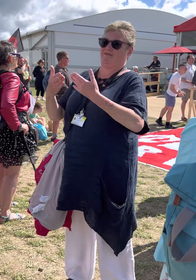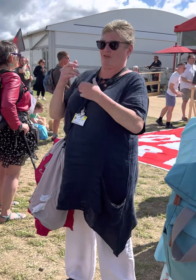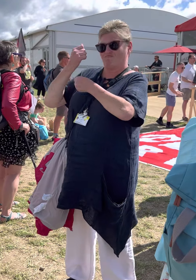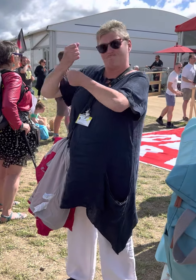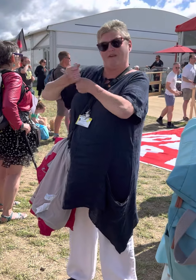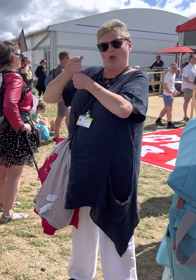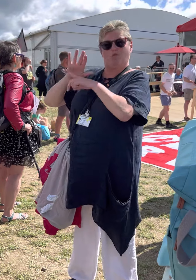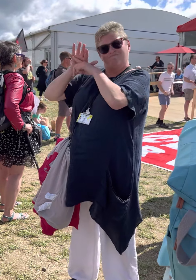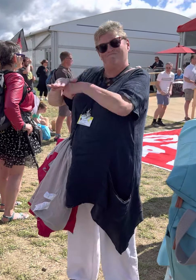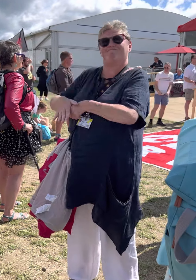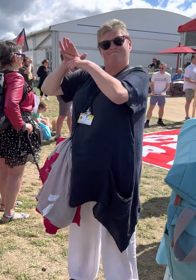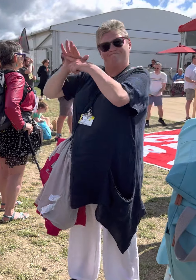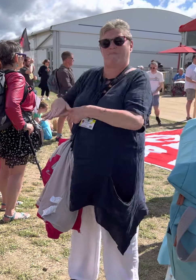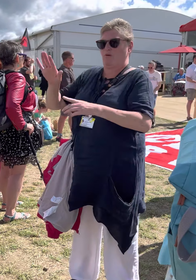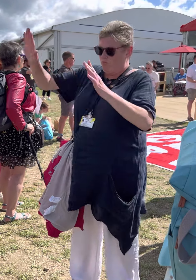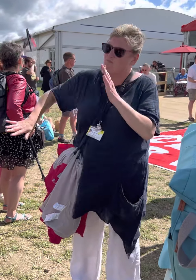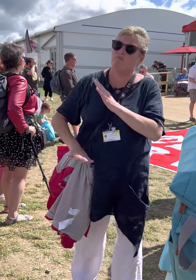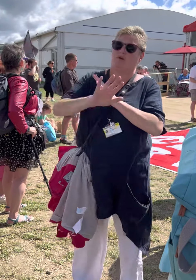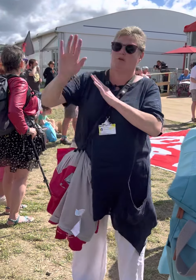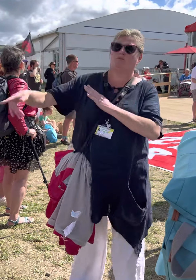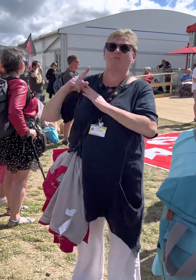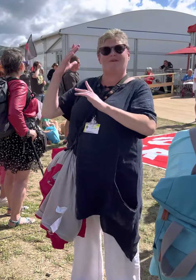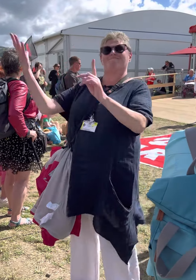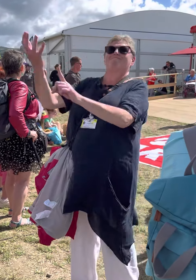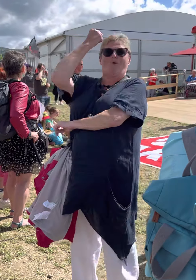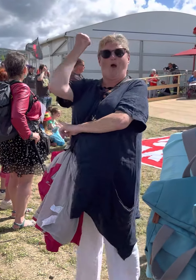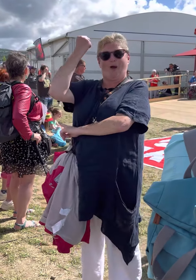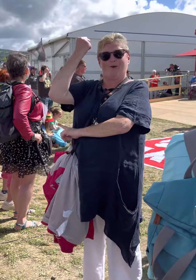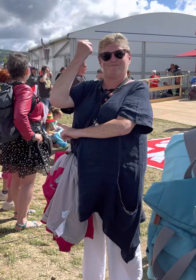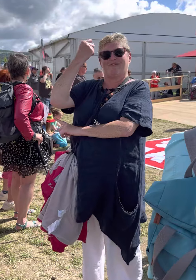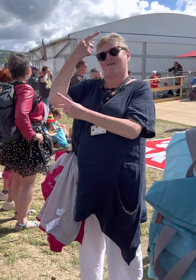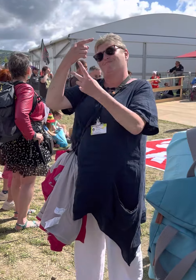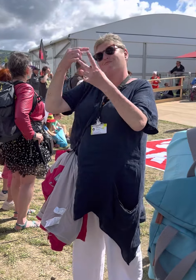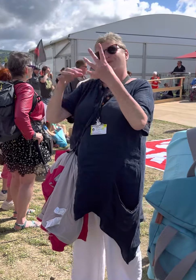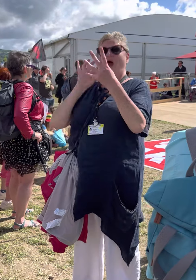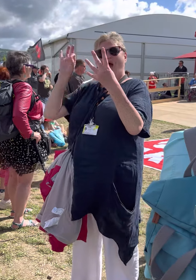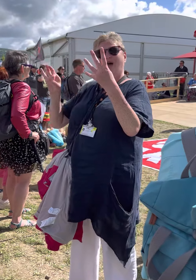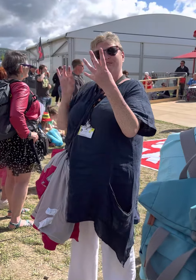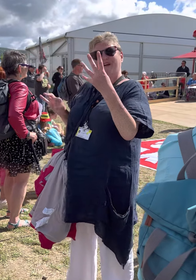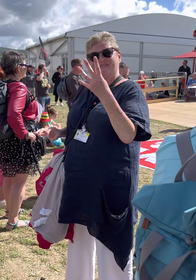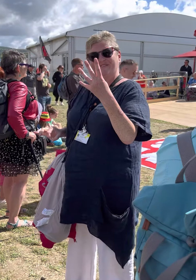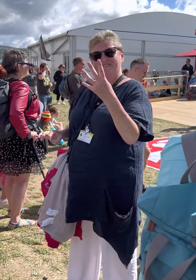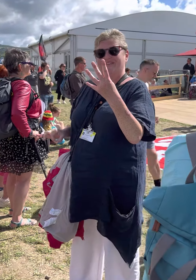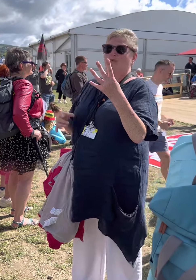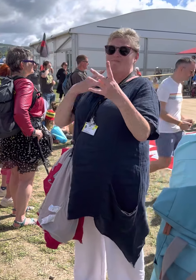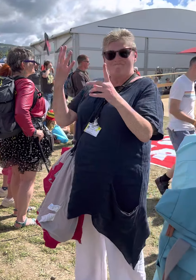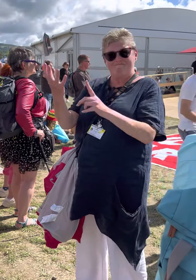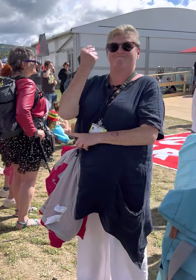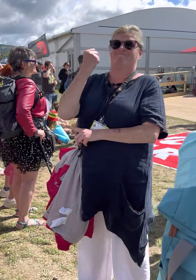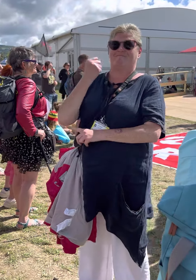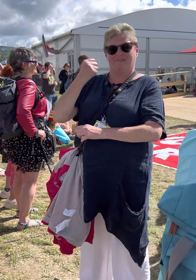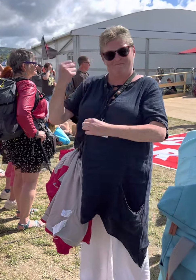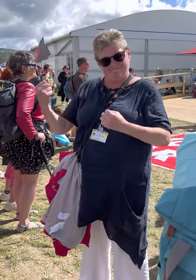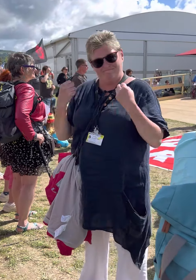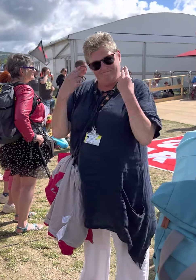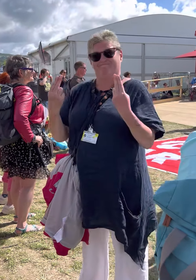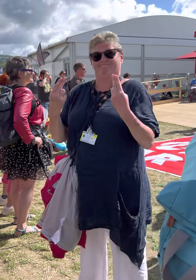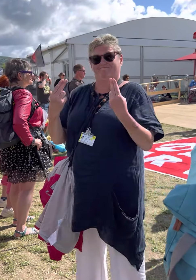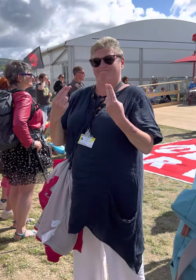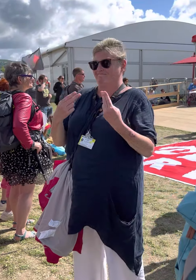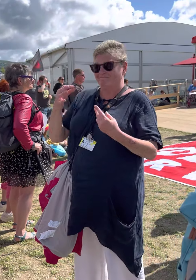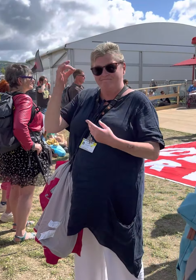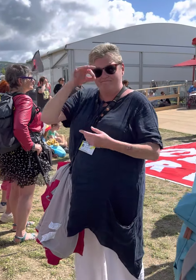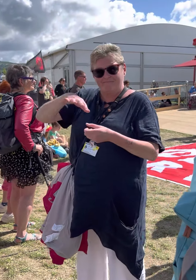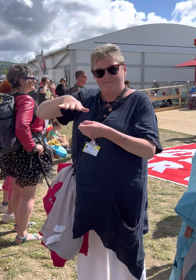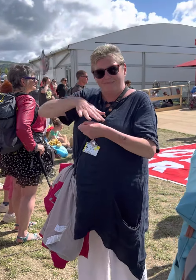bwyso sydd wedi bod ar draws y wlad, dyn ni wedi ennill sawl un o'n galwadau ni. Ni di ennill y grym i gynghorau sir